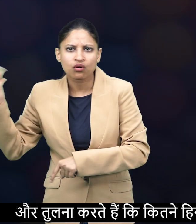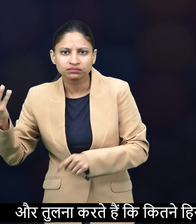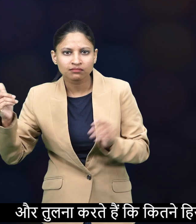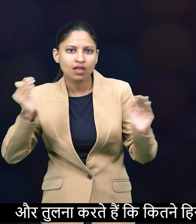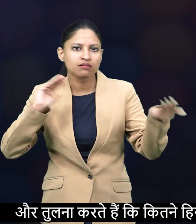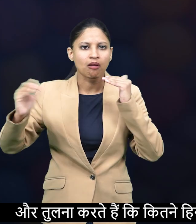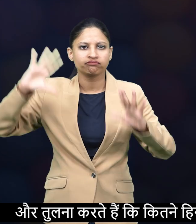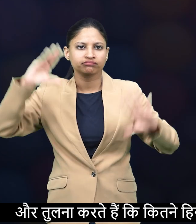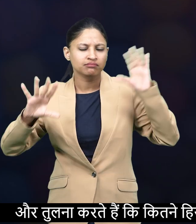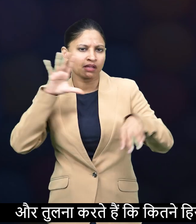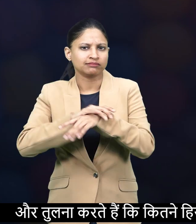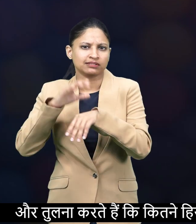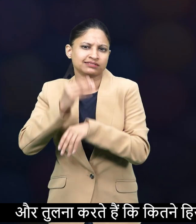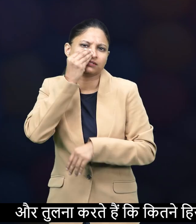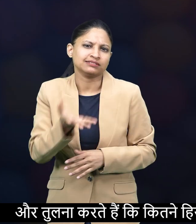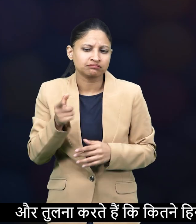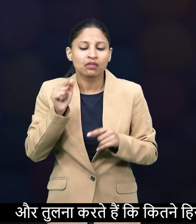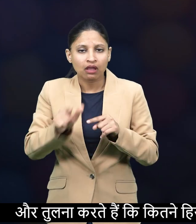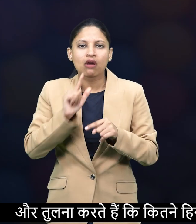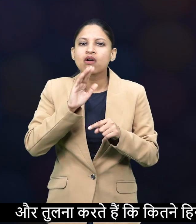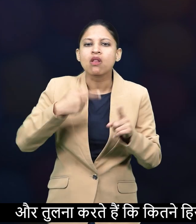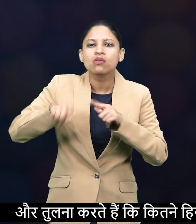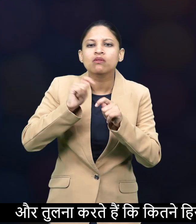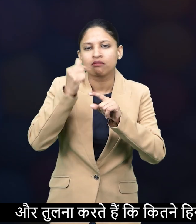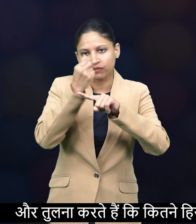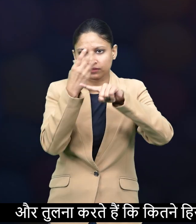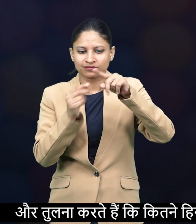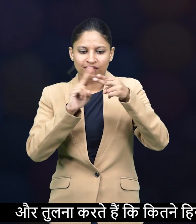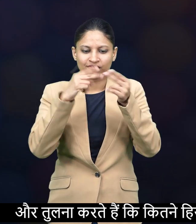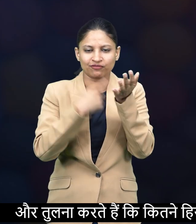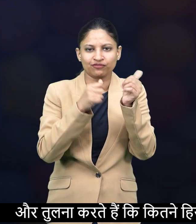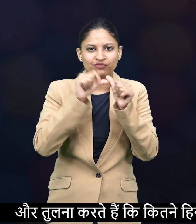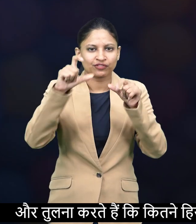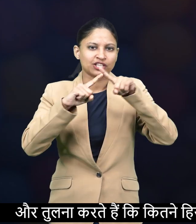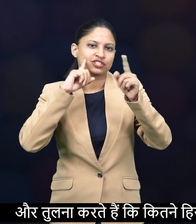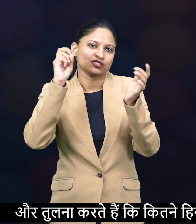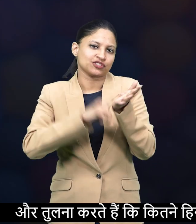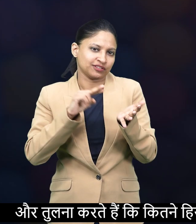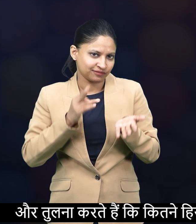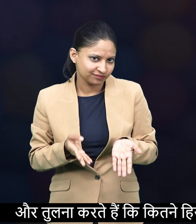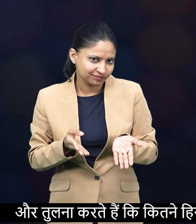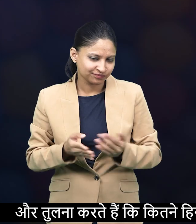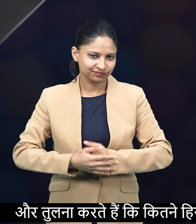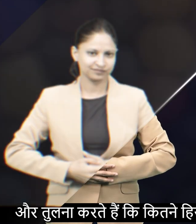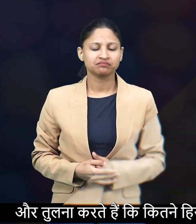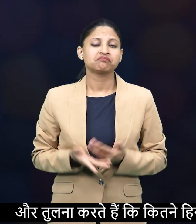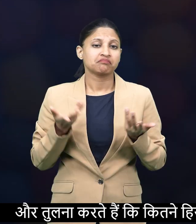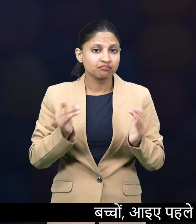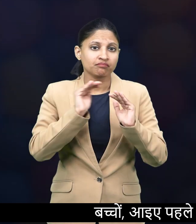और तुलना करते हैं कि कितने हिस्से लिए गए, तो हम अंशों के साथ काम कर रहे होते